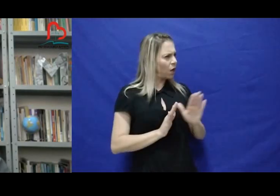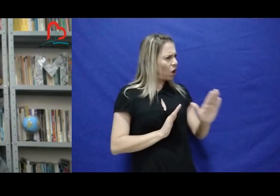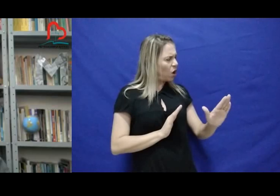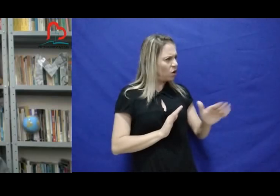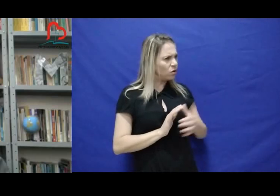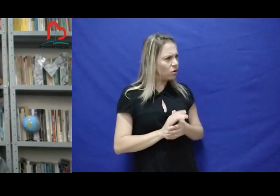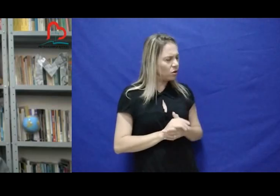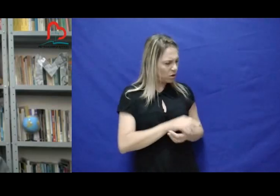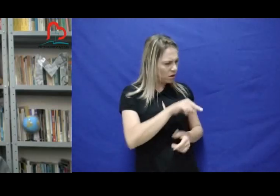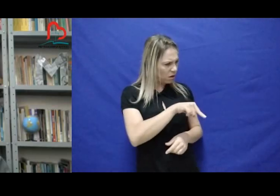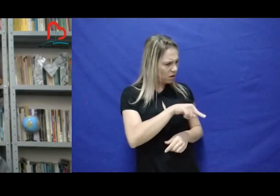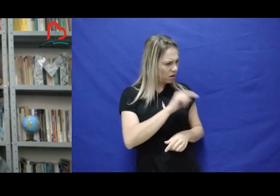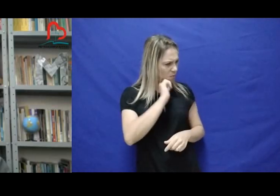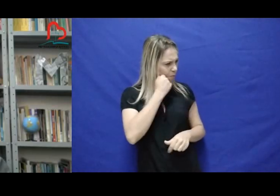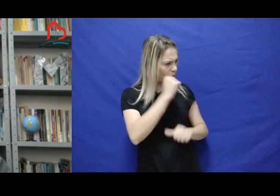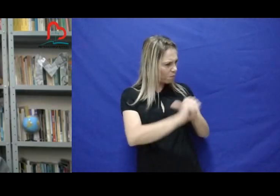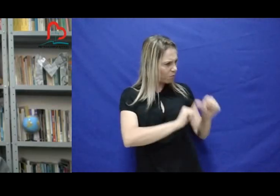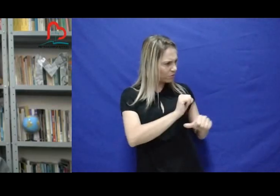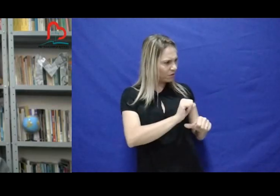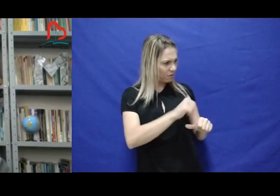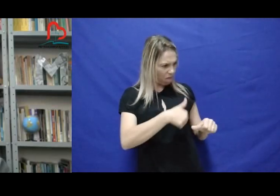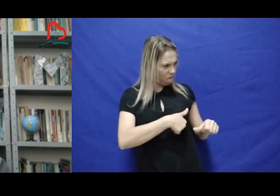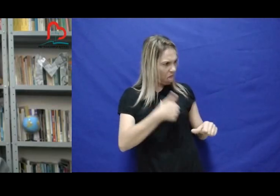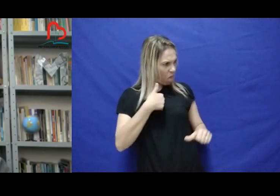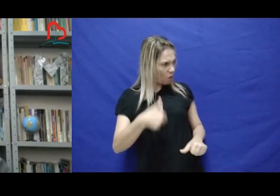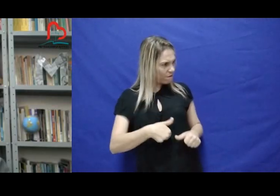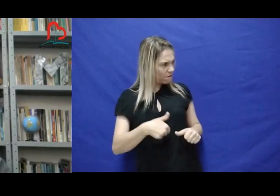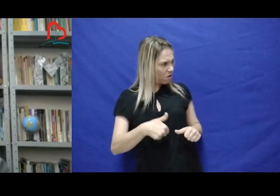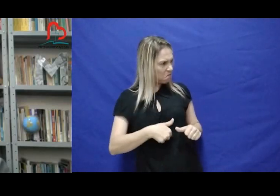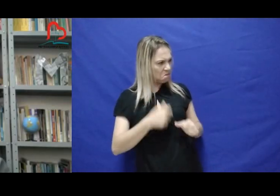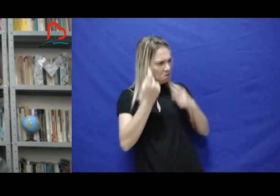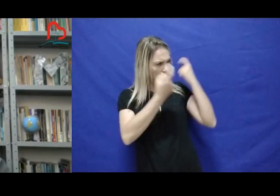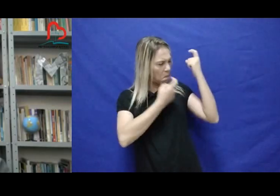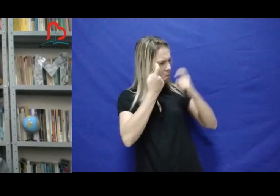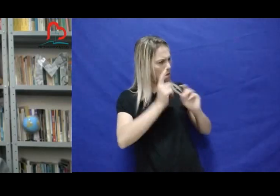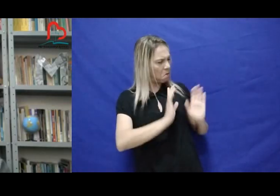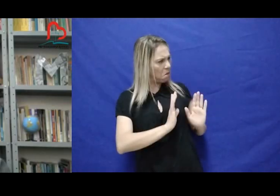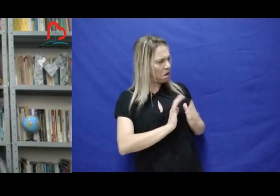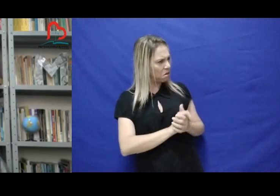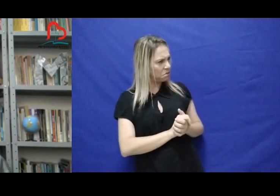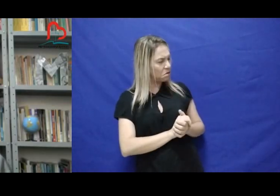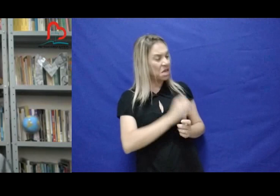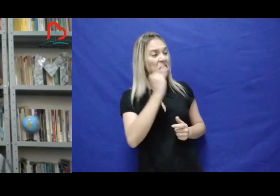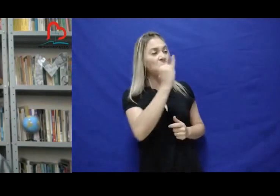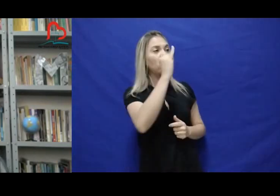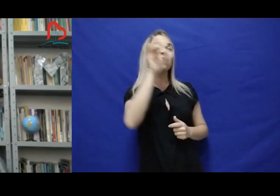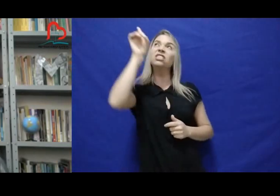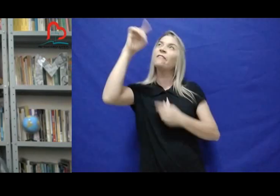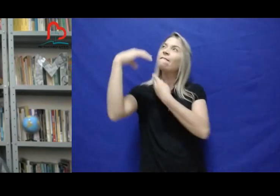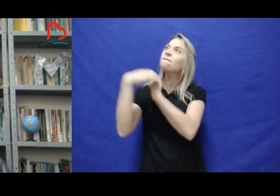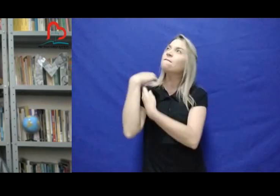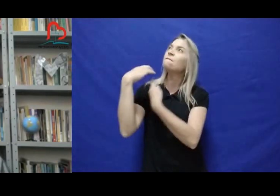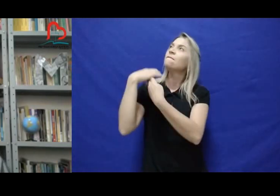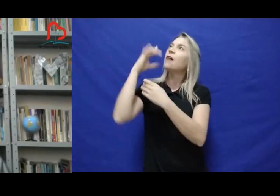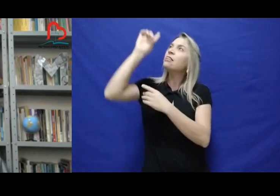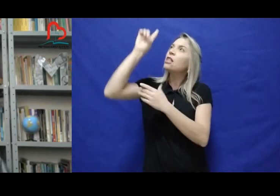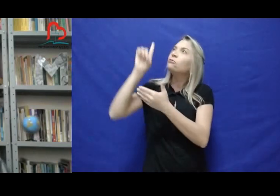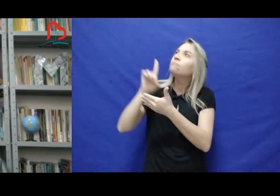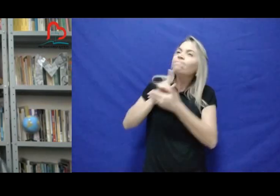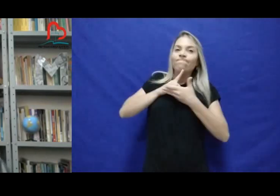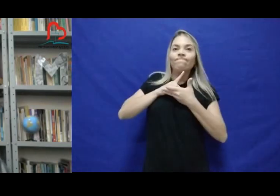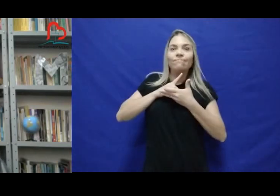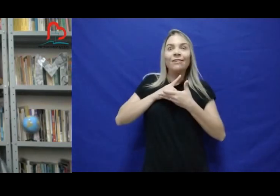pão viverá o homem, mas de toda palavra que procede da boca de Deus. Depois de um longo jejum